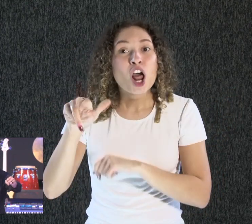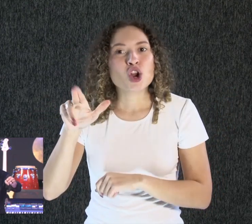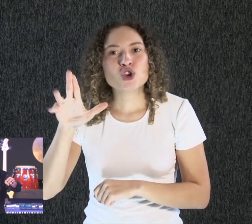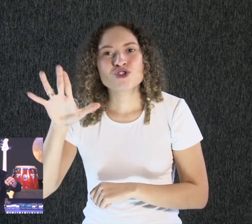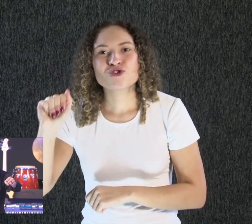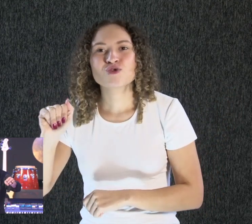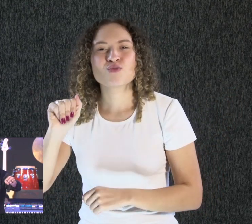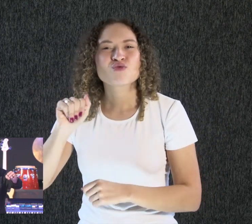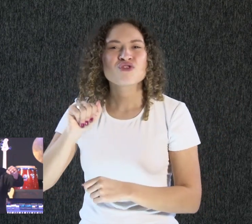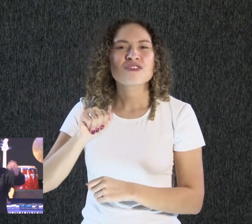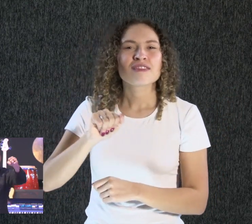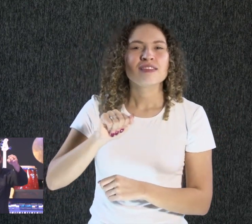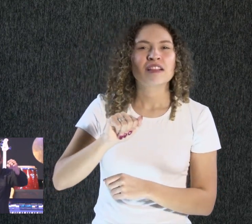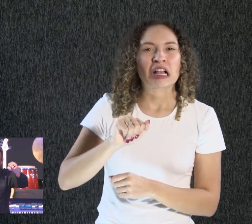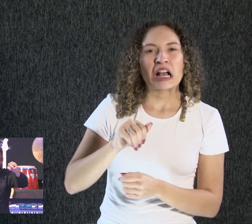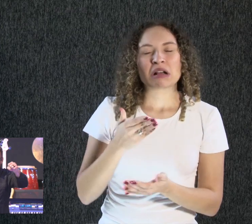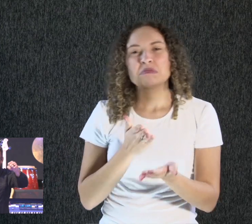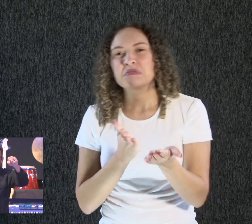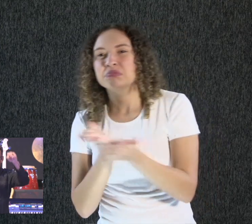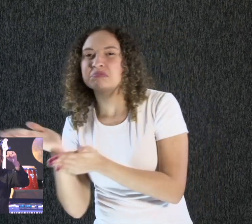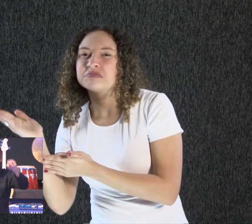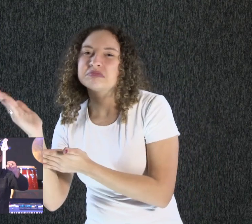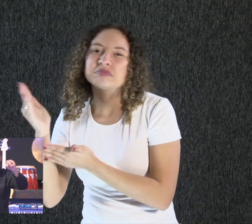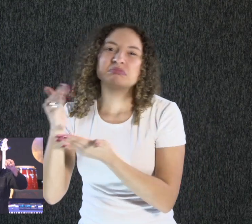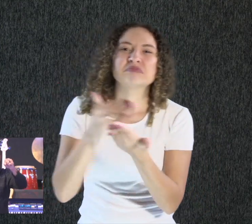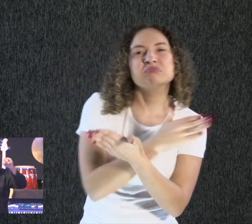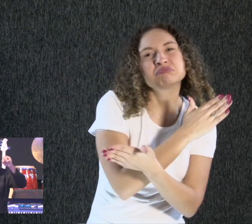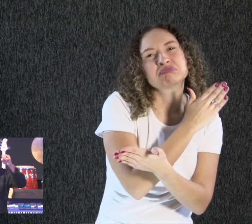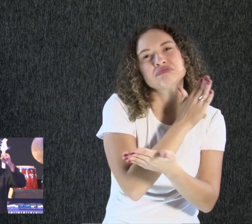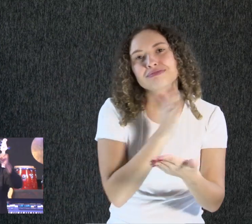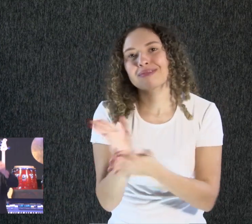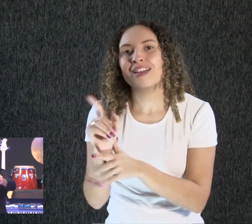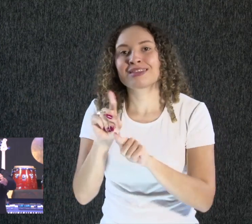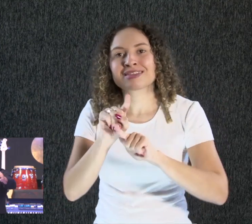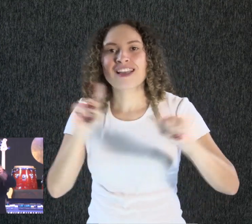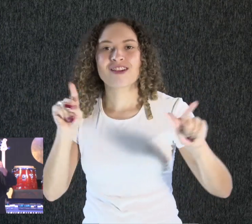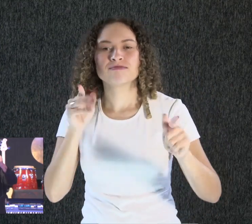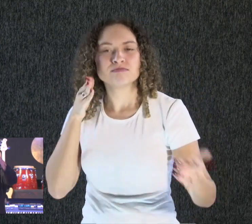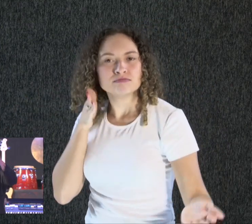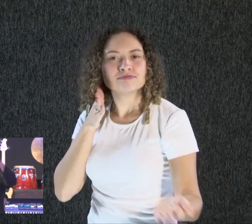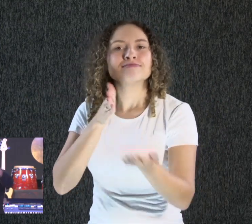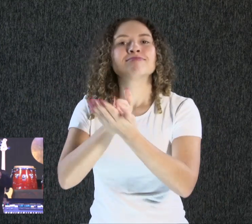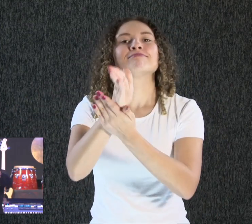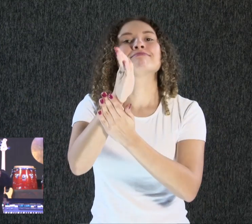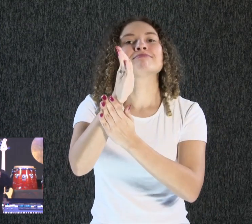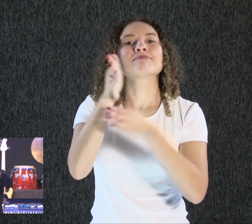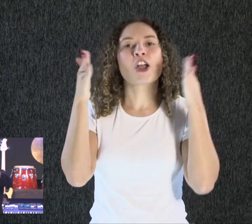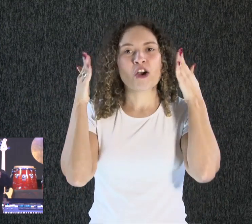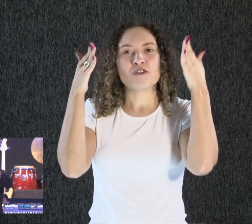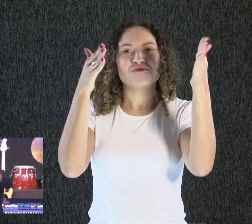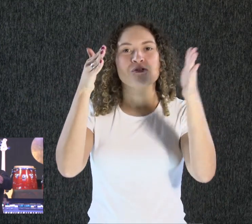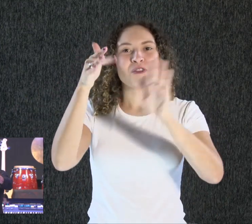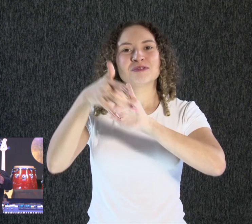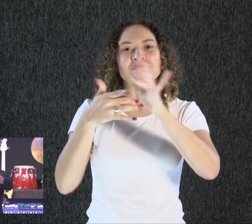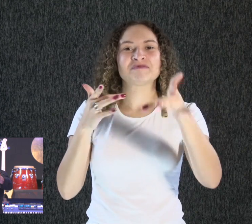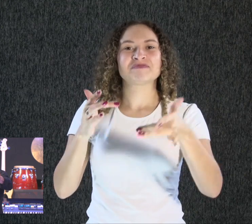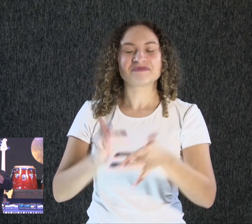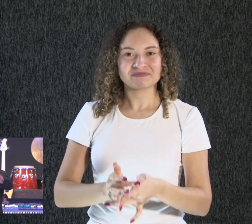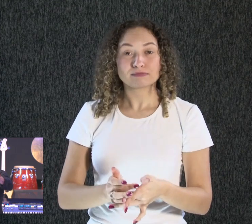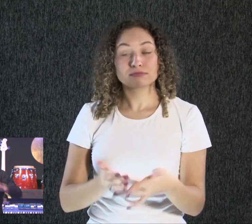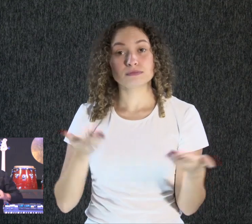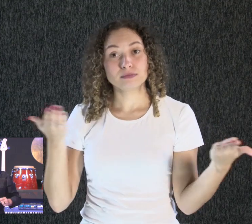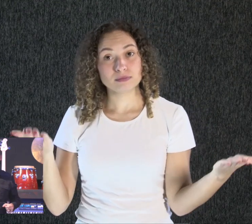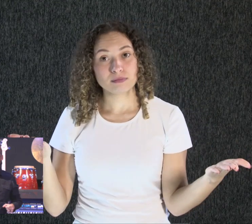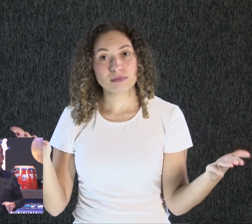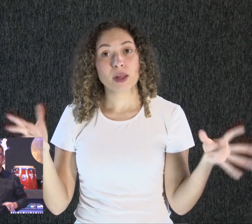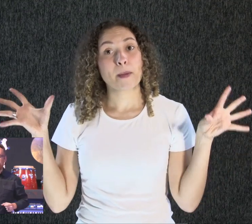segurarão, para que você não tropece em alguma pedra. Haverá livramentos. Creia nisso.